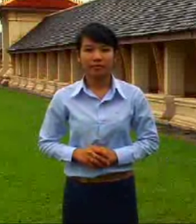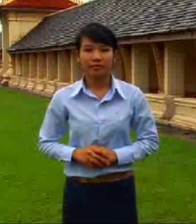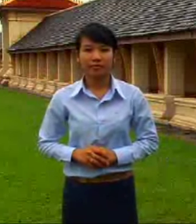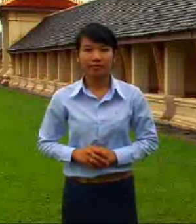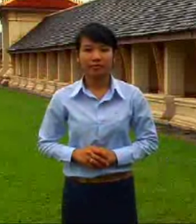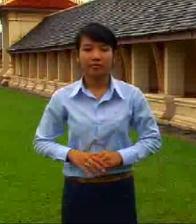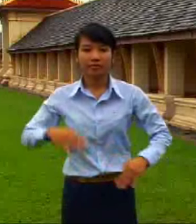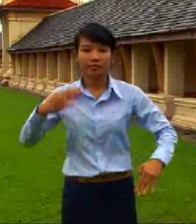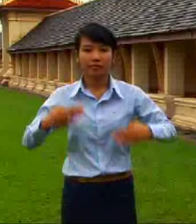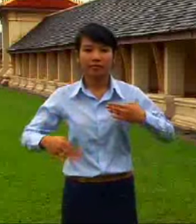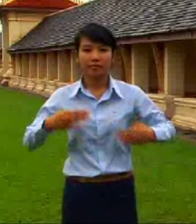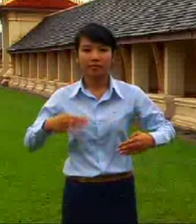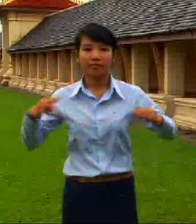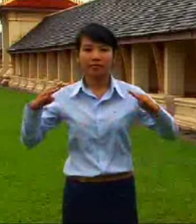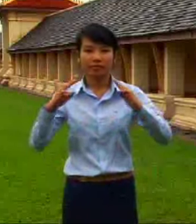บุญเข้าพรรษา